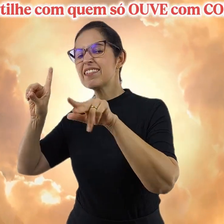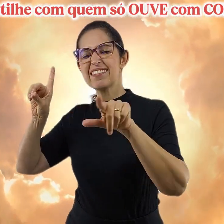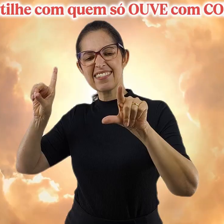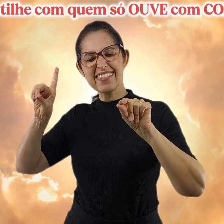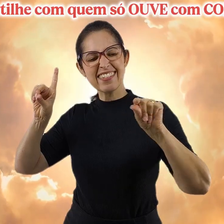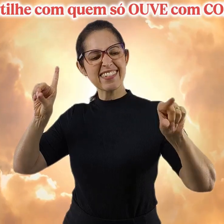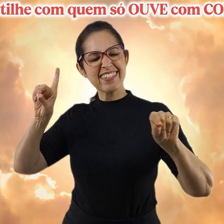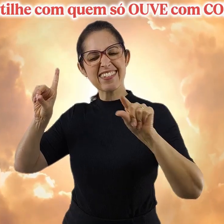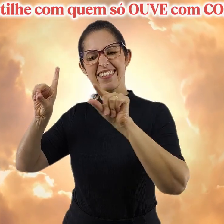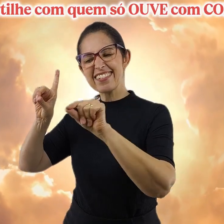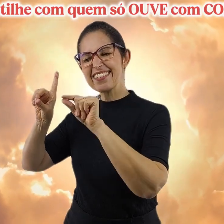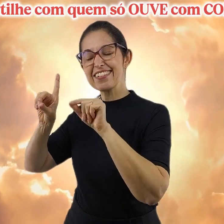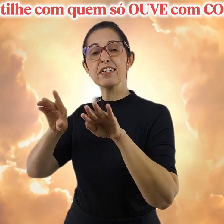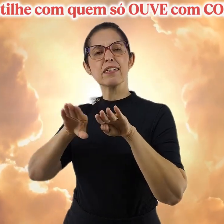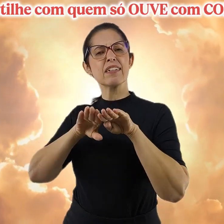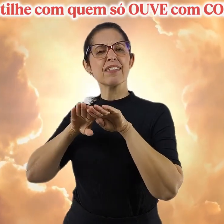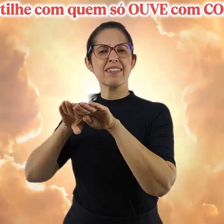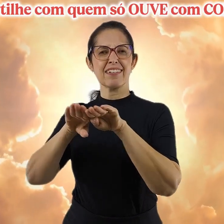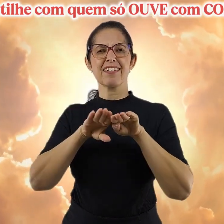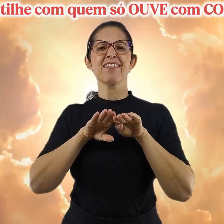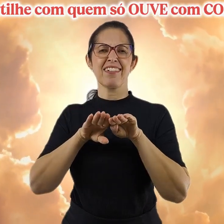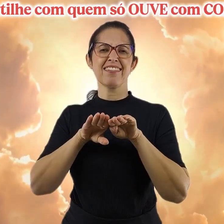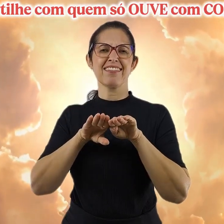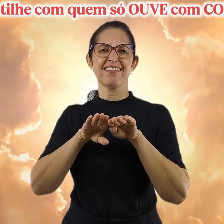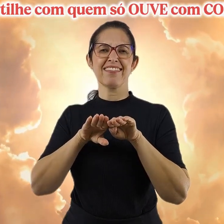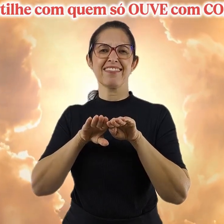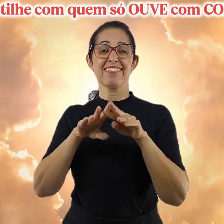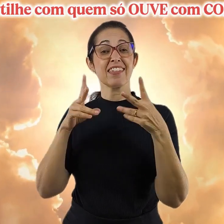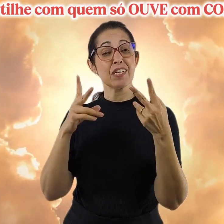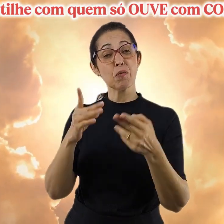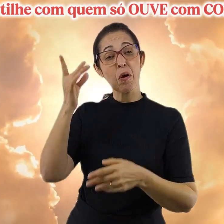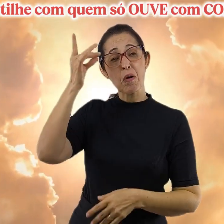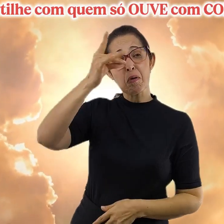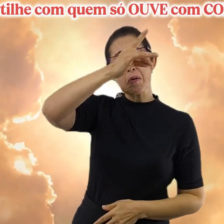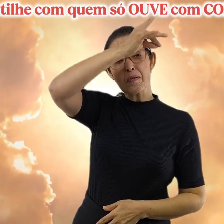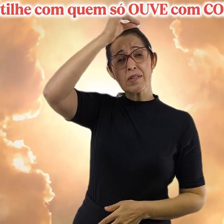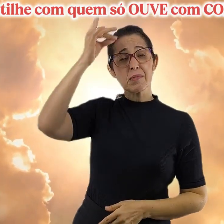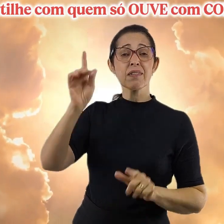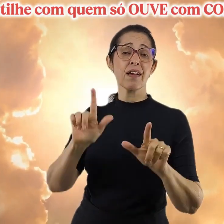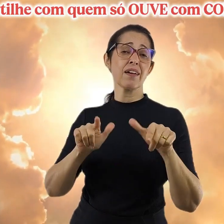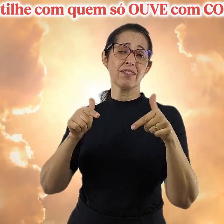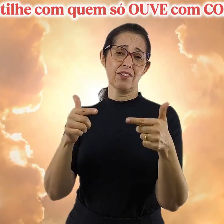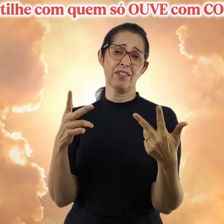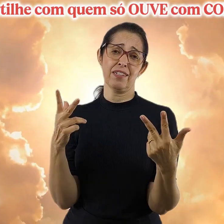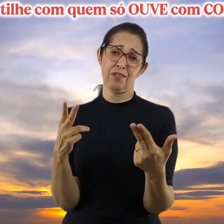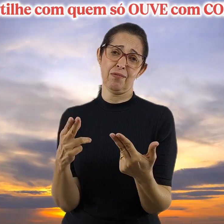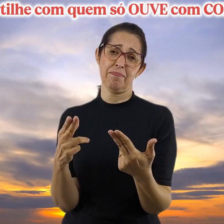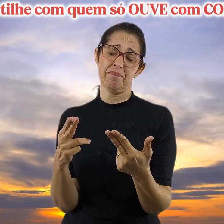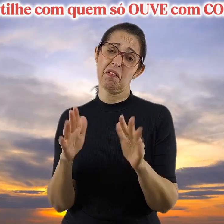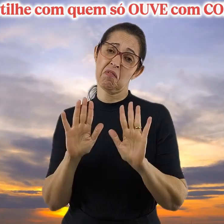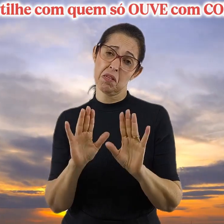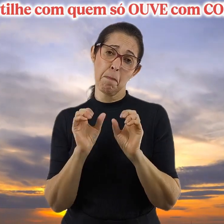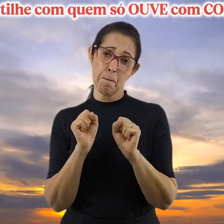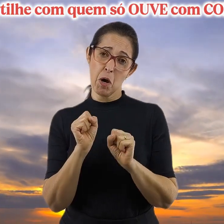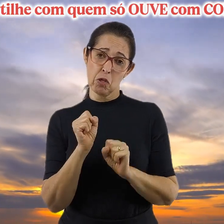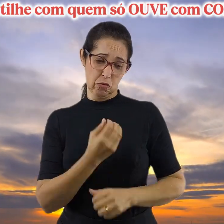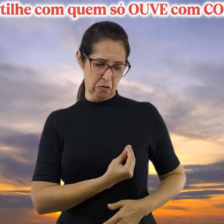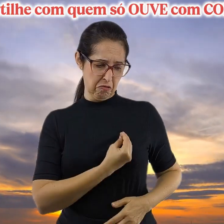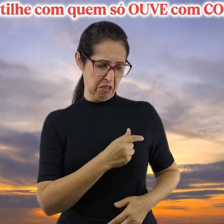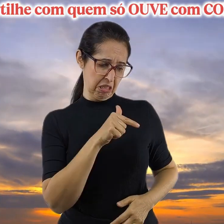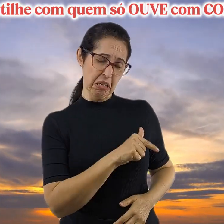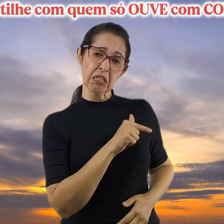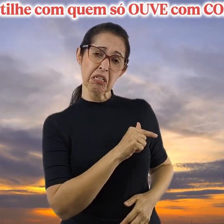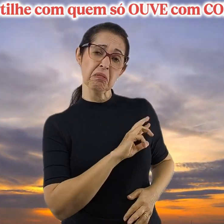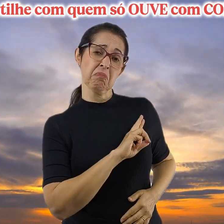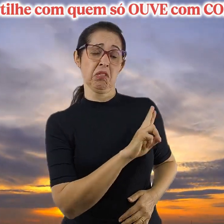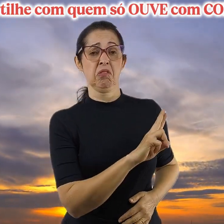O Espírito Santo está agindo assim. Uma coisa, meus irmãos, é vida religiosa. Eu não tenho nada com